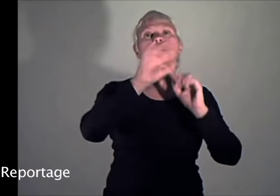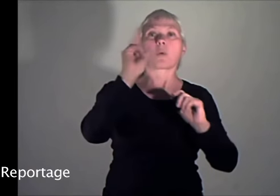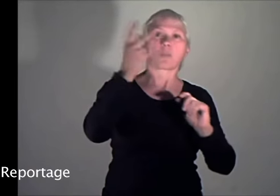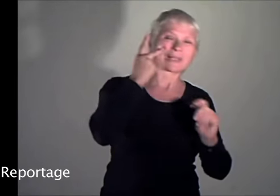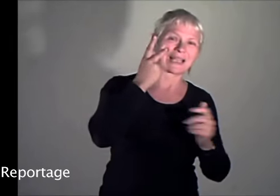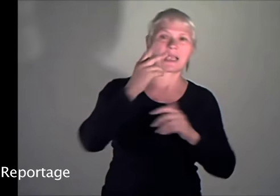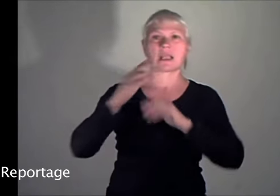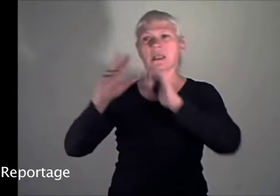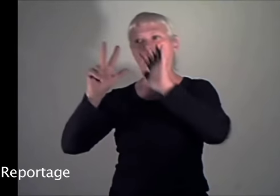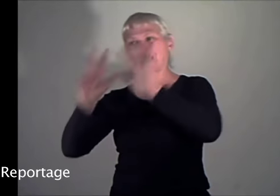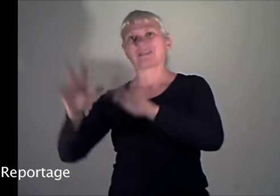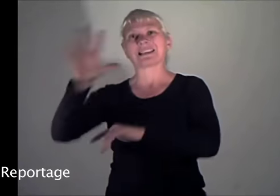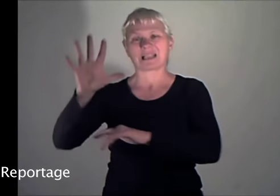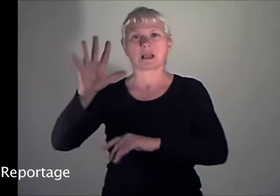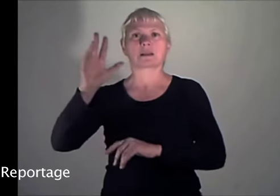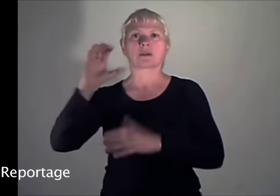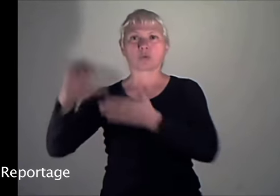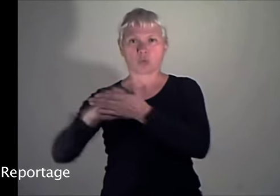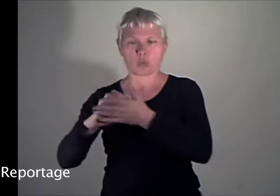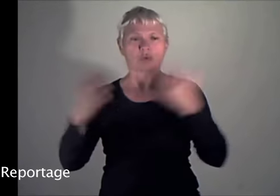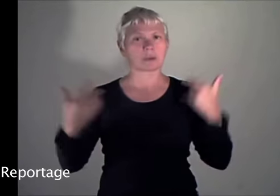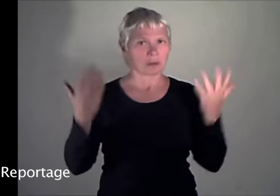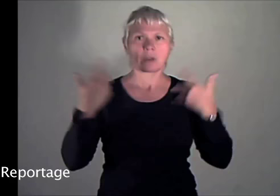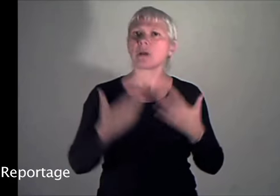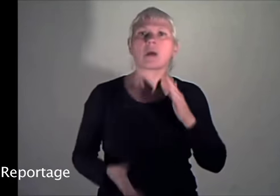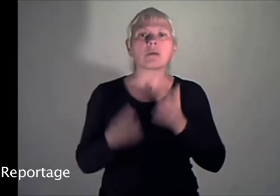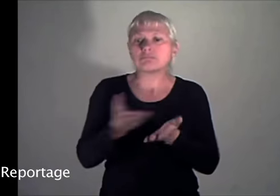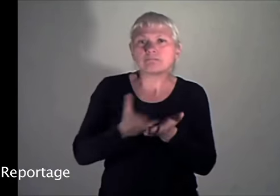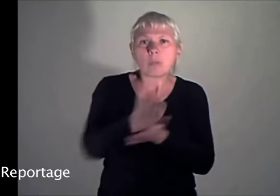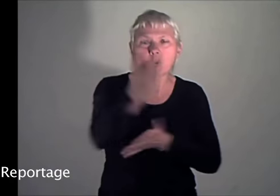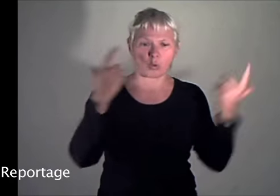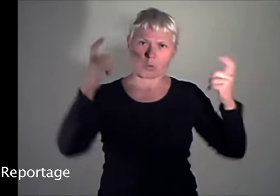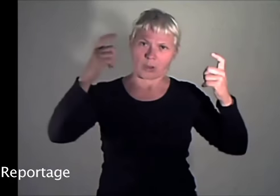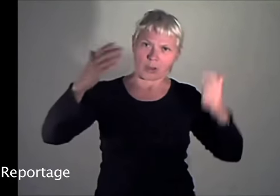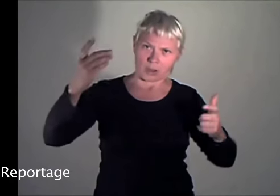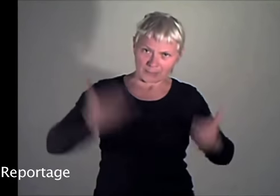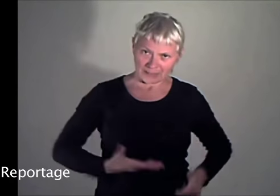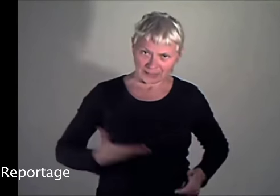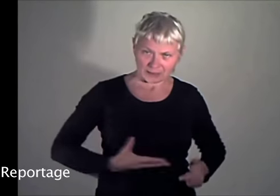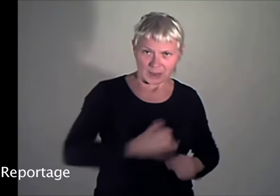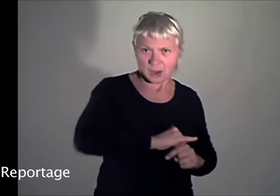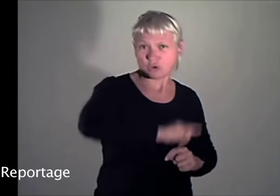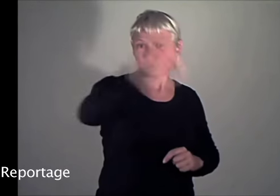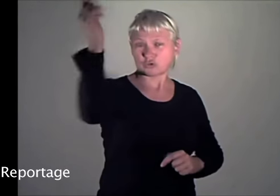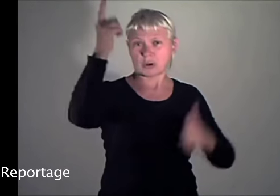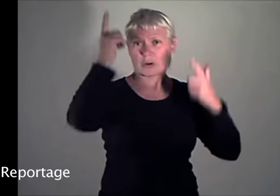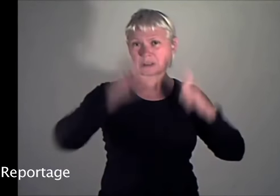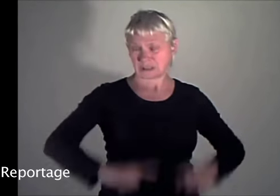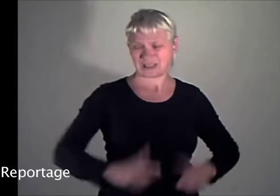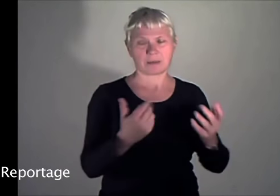Toulouse. Donc on va bientôt fêter les 30 ans de ces classes-là, bilingues. Ça va de la maternelle jusqu'au bac, classe bilingue à tous les niveaux. Dans